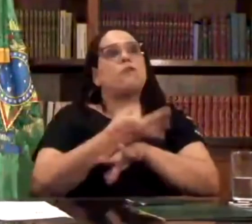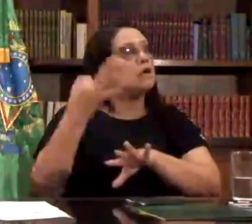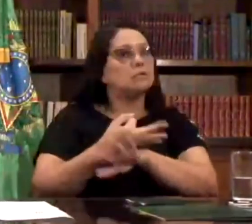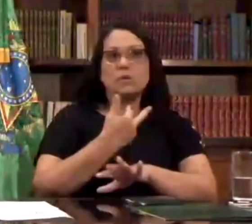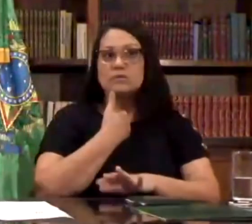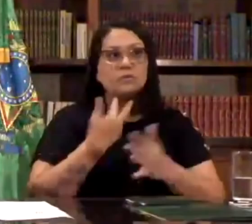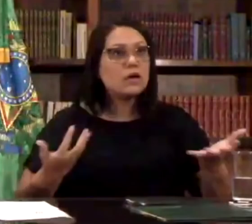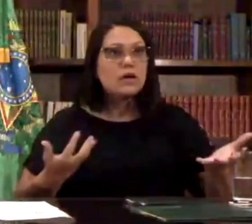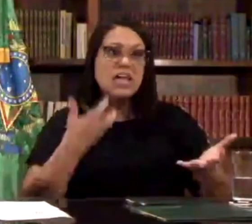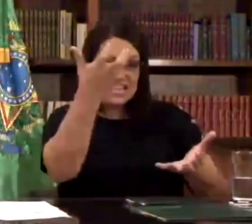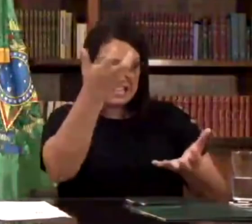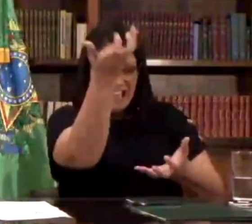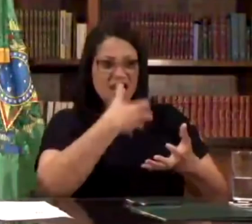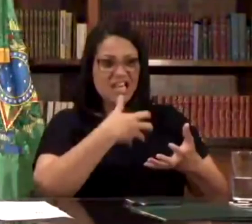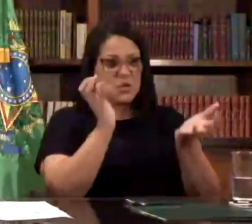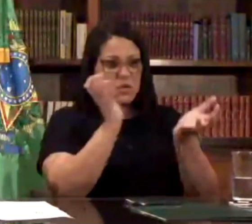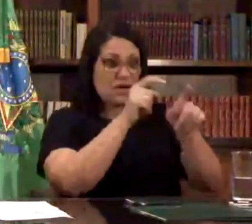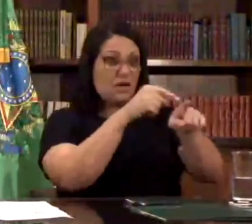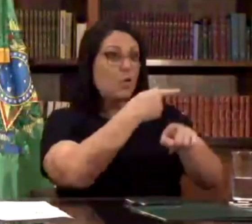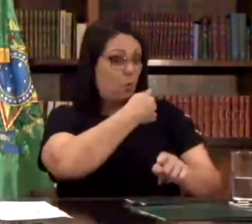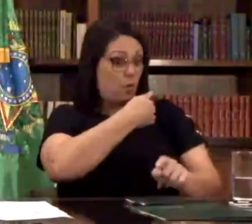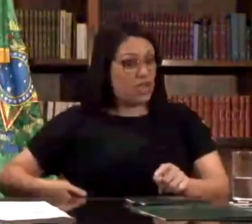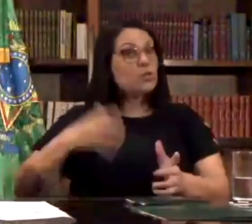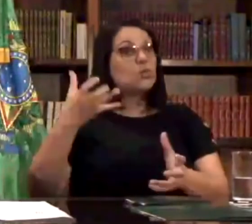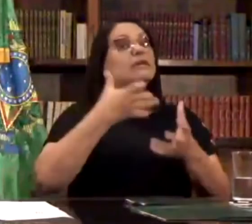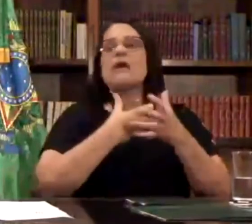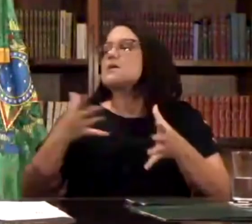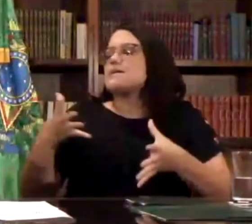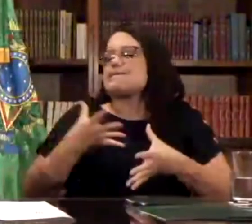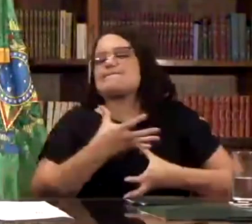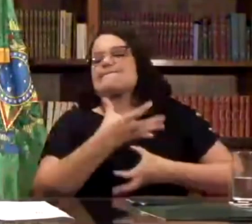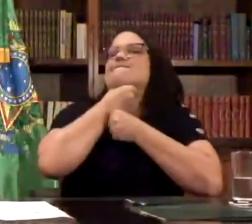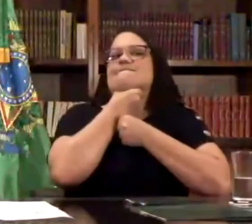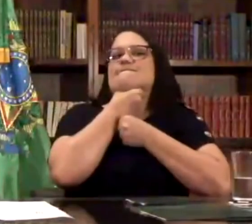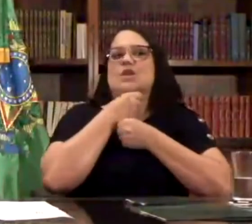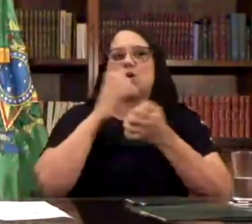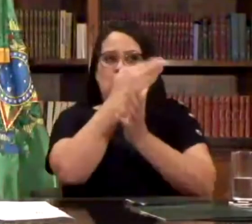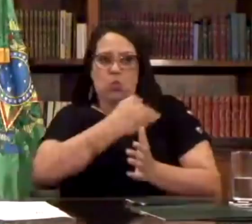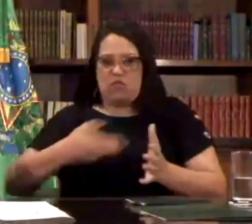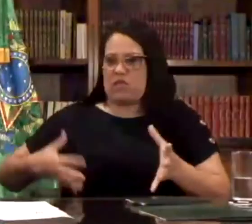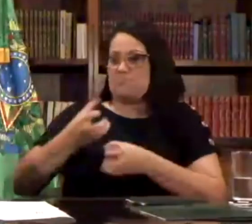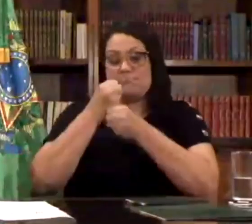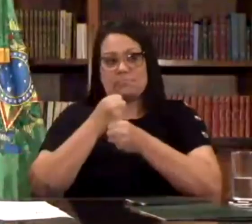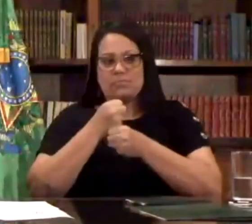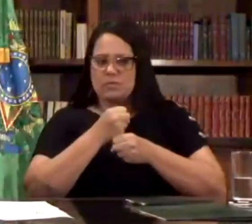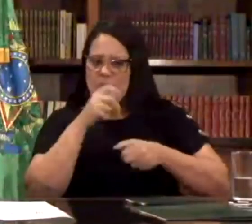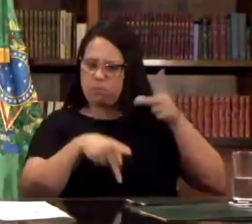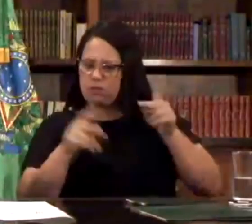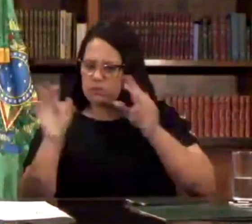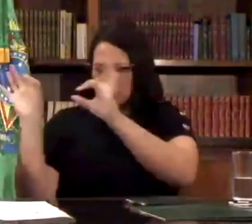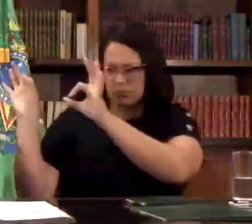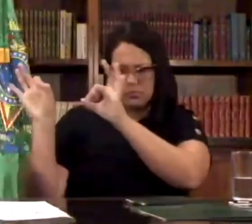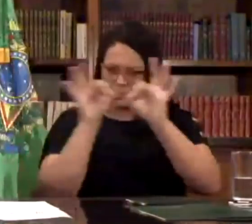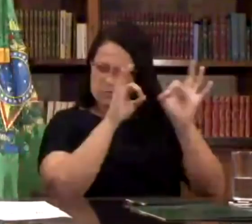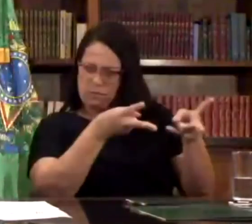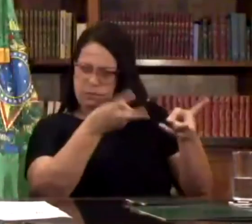estão pensando em sufocar a economia para desgastar o governo, a população já sabe que quem é que está fazendo a coisa de forma errada. Então